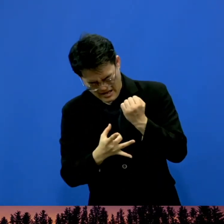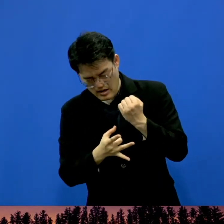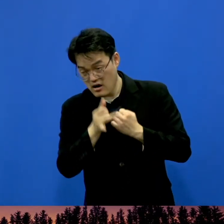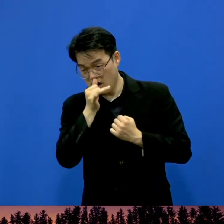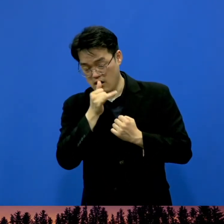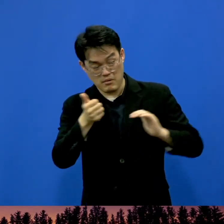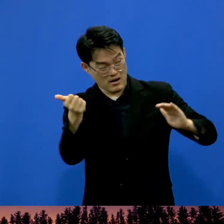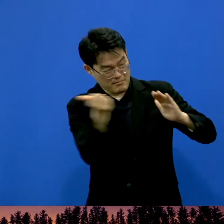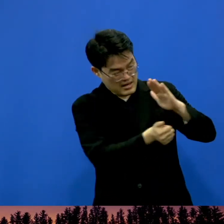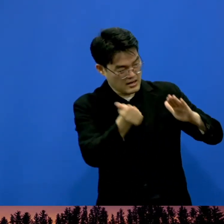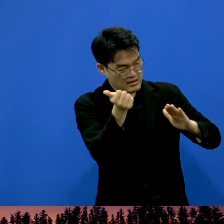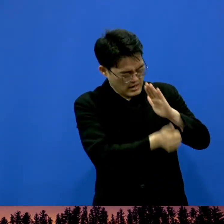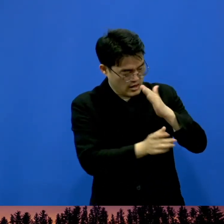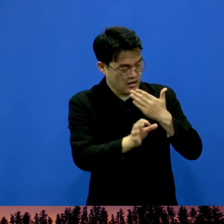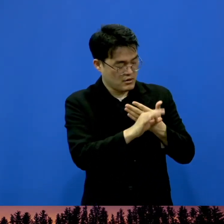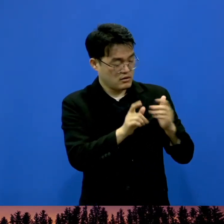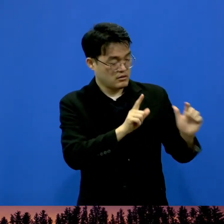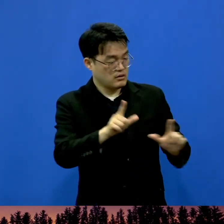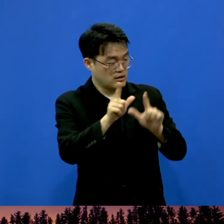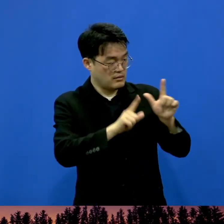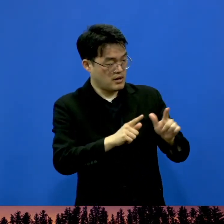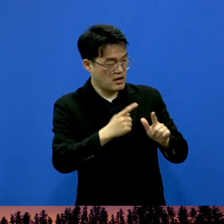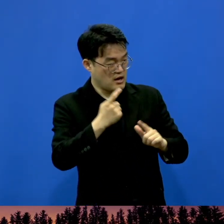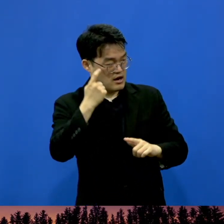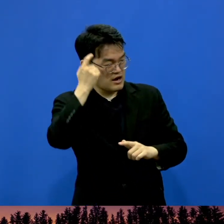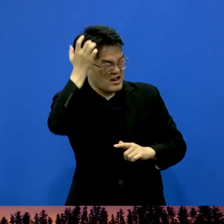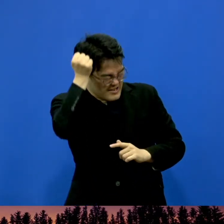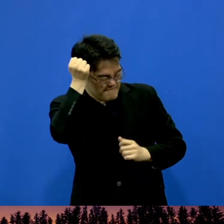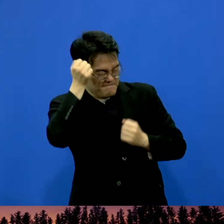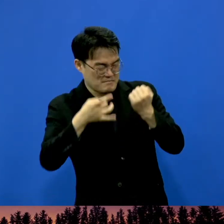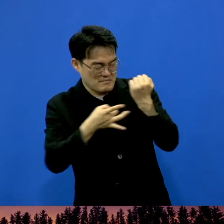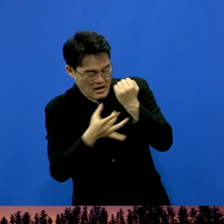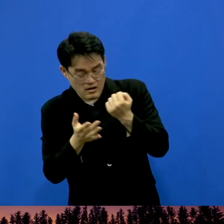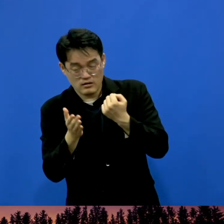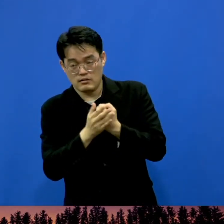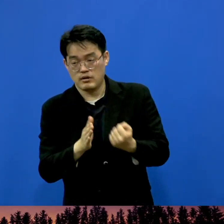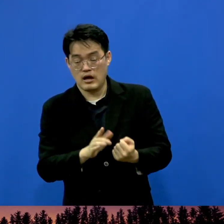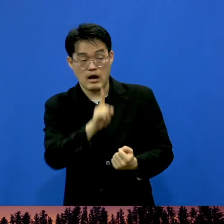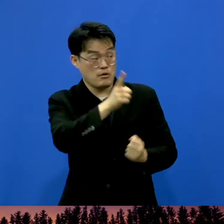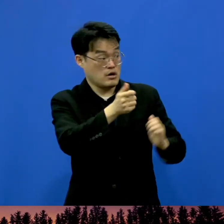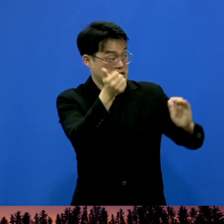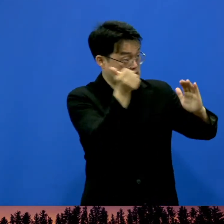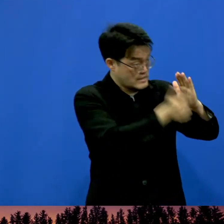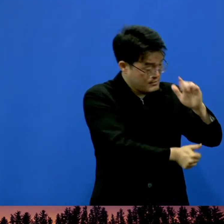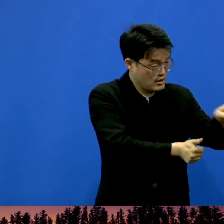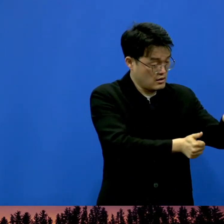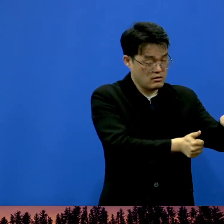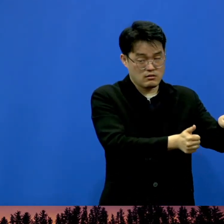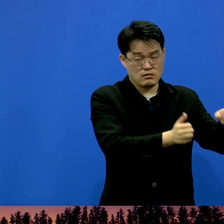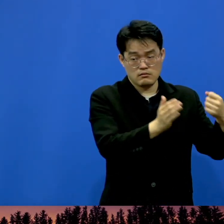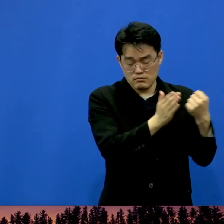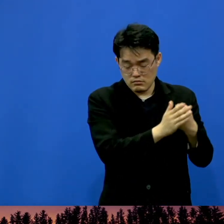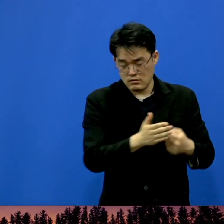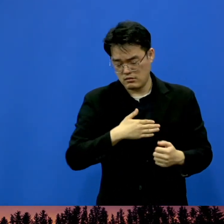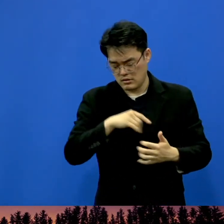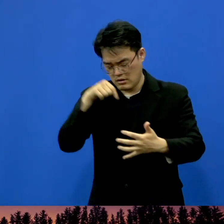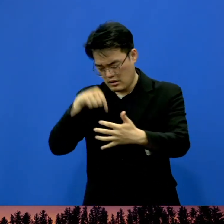거죠. 실패했으면 그 실패 사건으로 끝난 게 아니고 한 번의 실패였는데 그 실패로 인해서 내